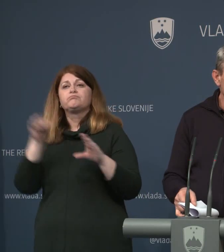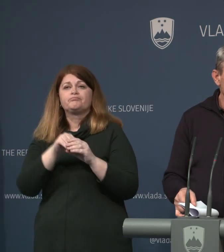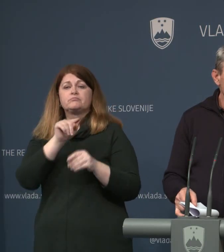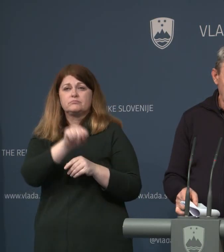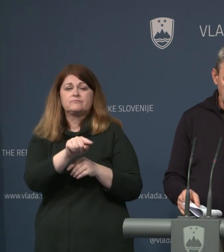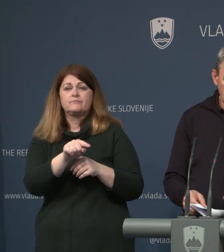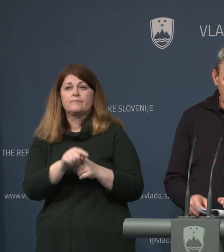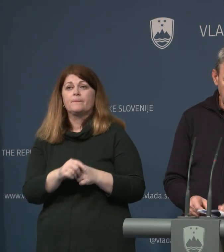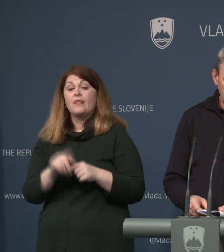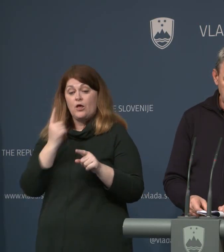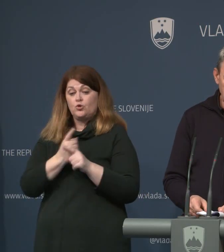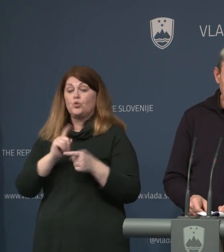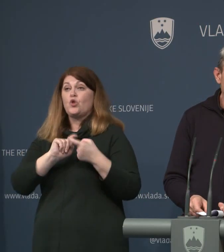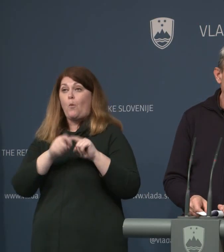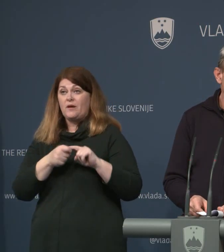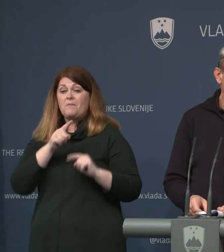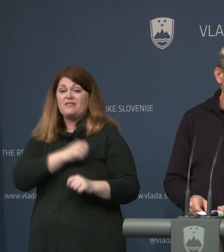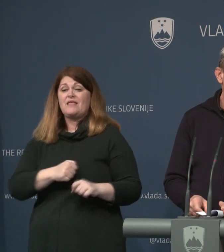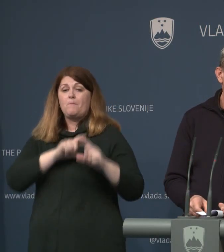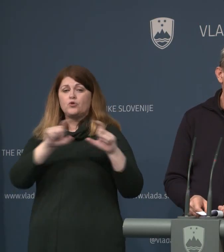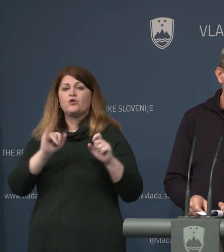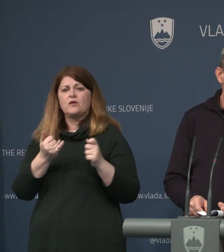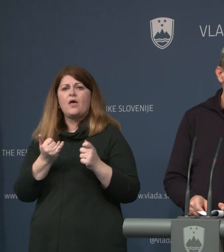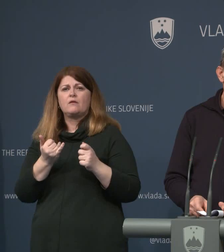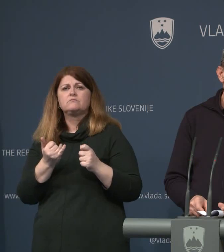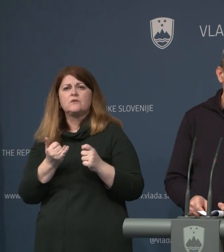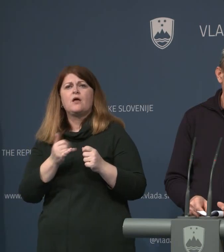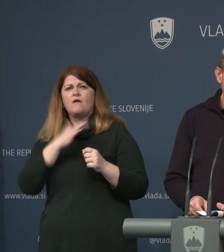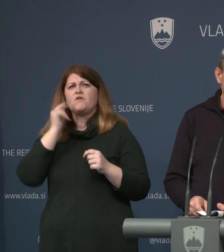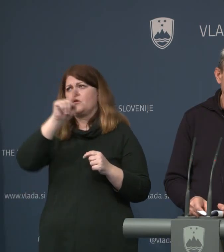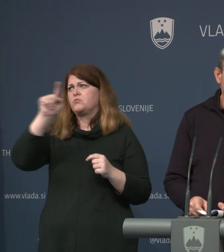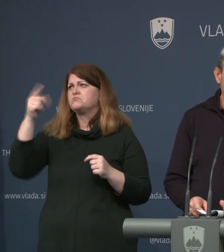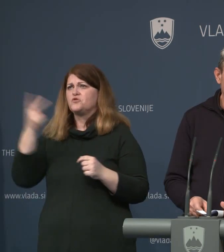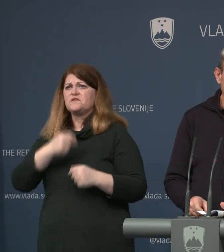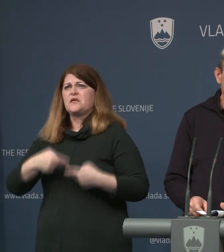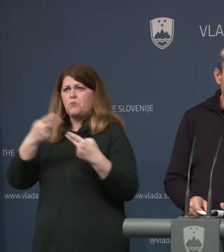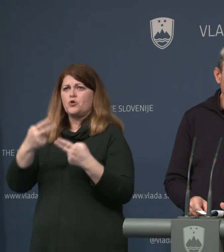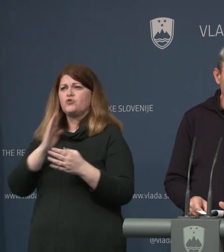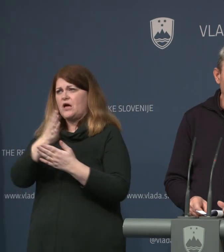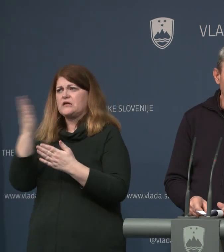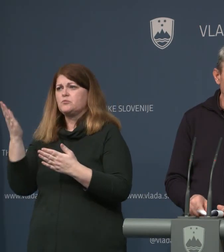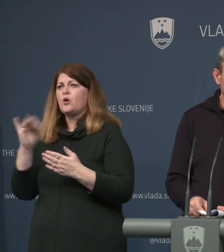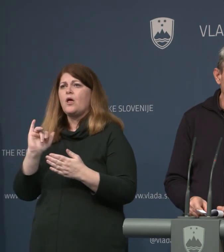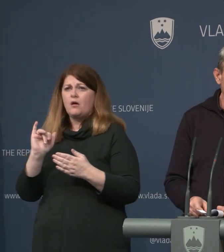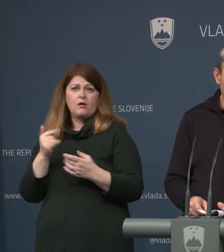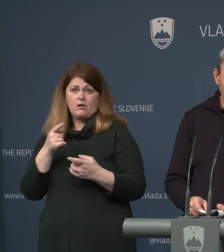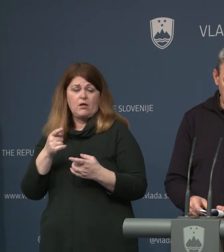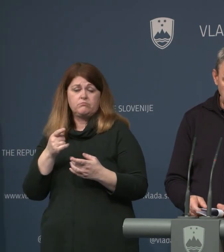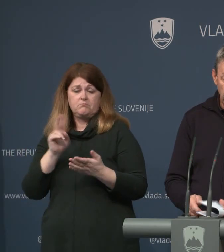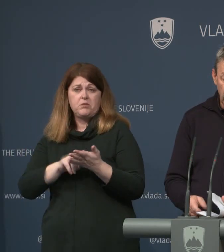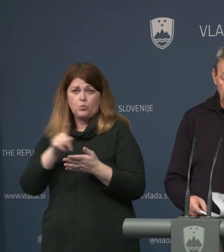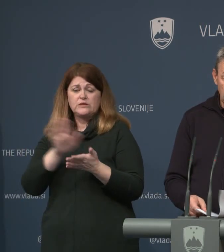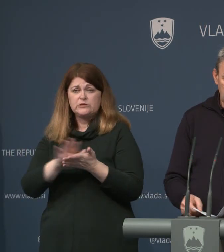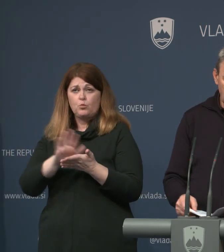seveda. Zato, ker tudi oprema te bolnišnice je po veliko slovenskih bolnišnicah razporejena, kar je racionalno, da se